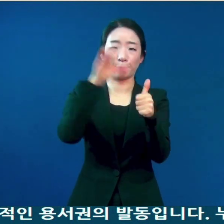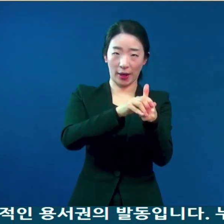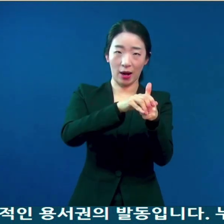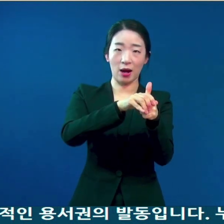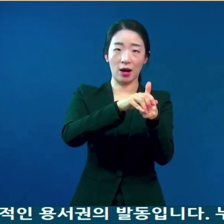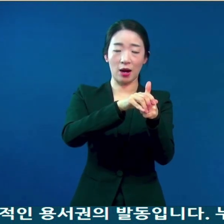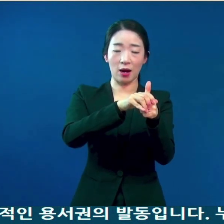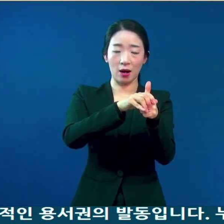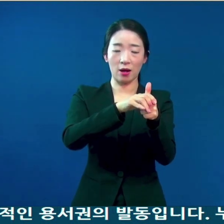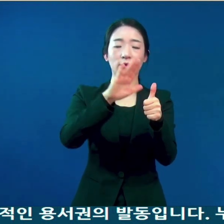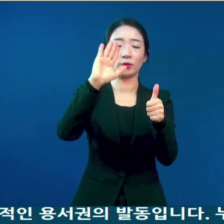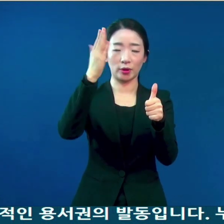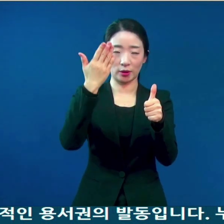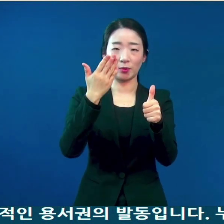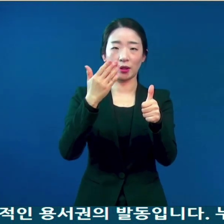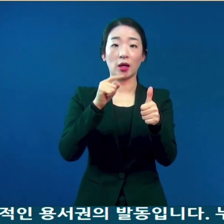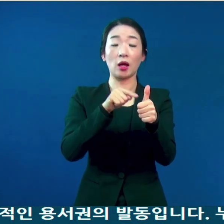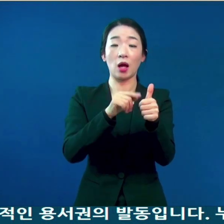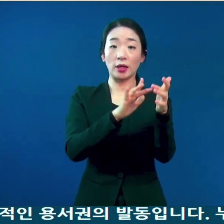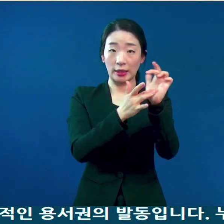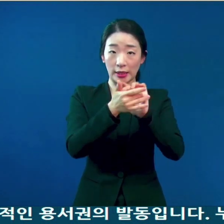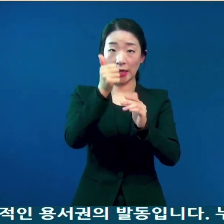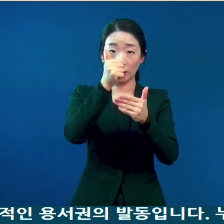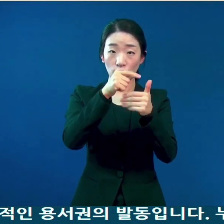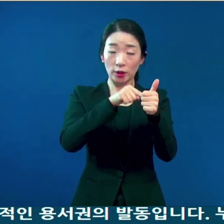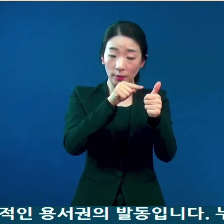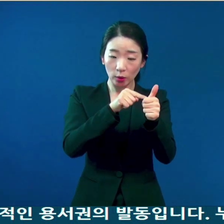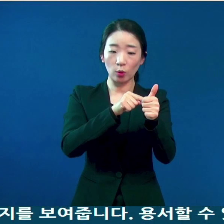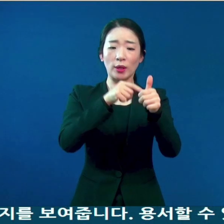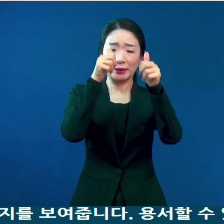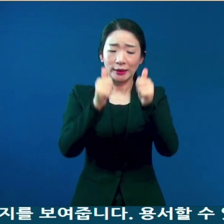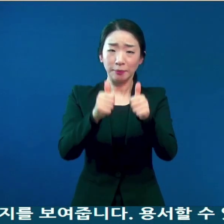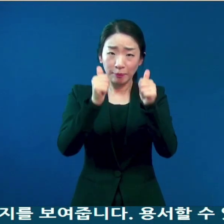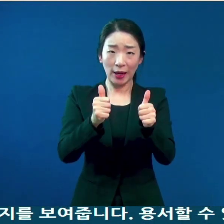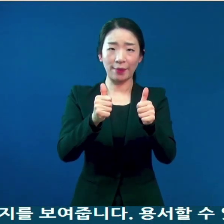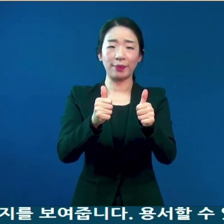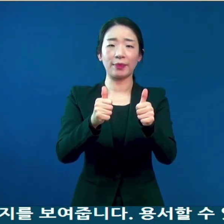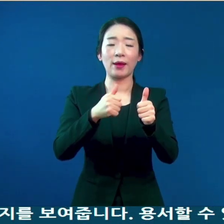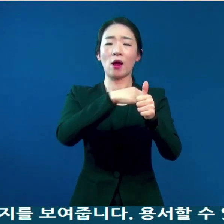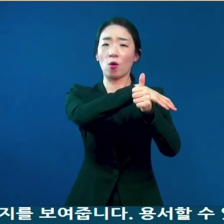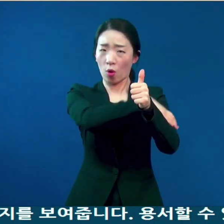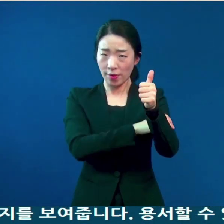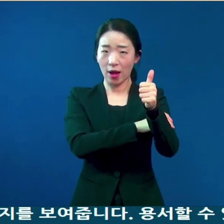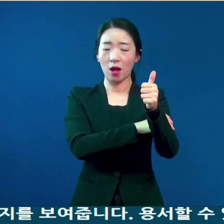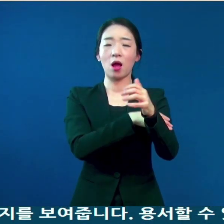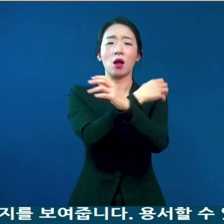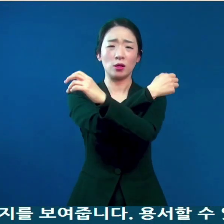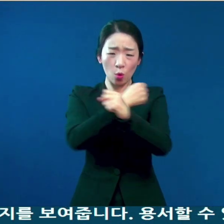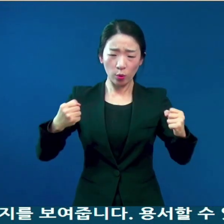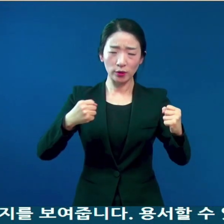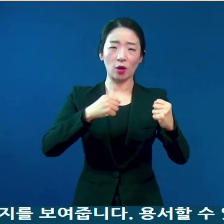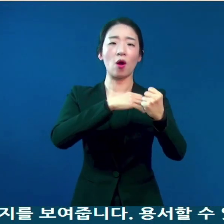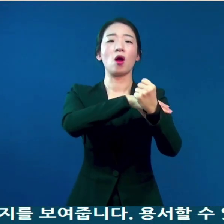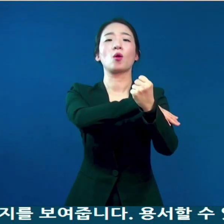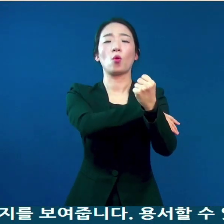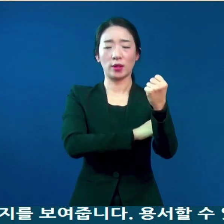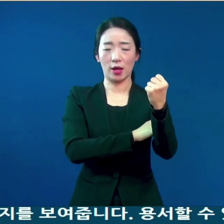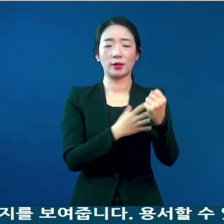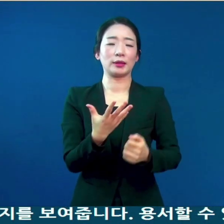아들에게 있습니다. 따라서 용서권도 아들에게 있습니다. 그런데 그 예수님이 나도